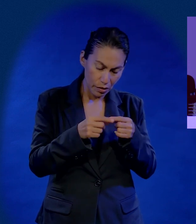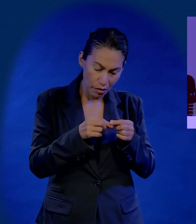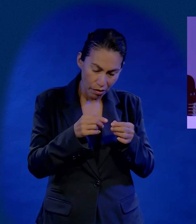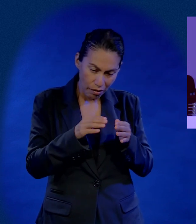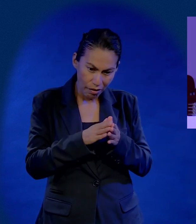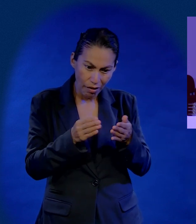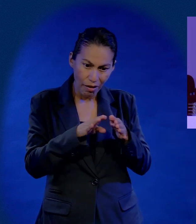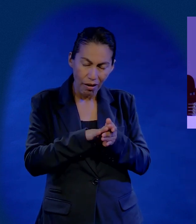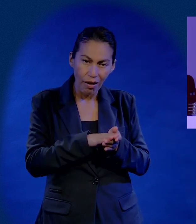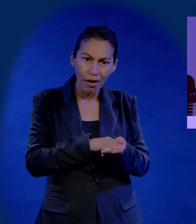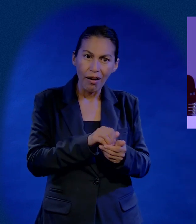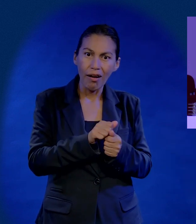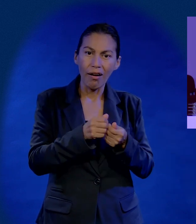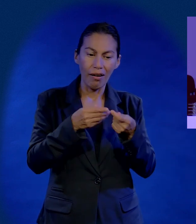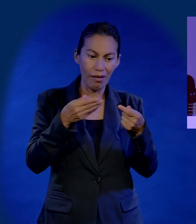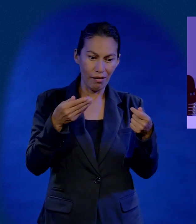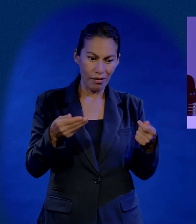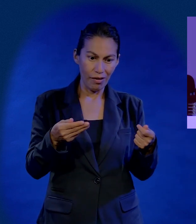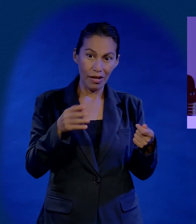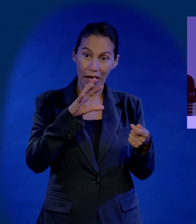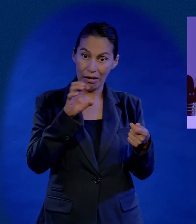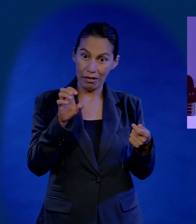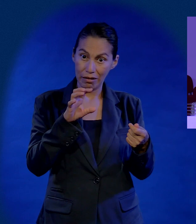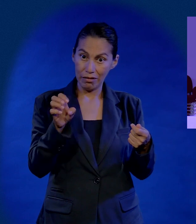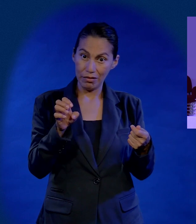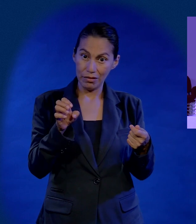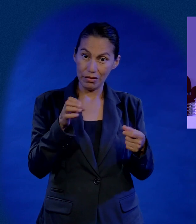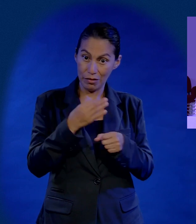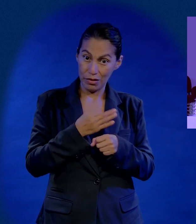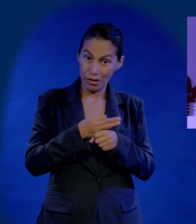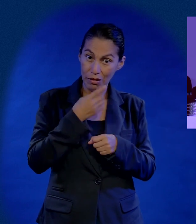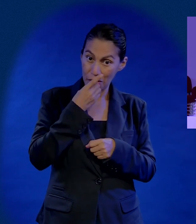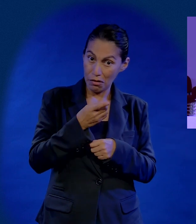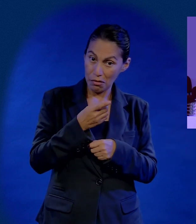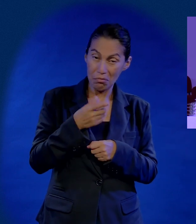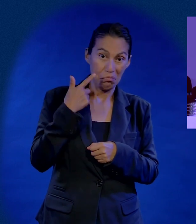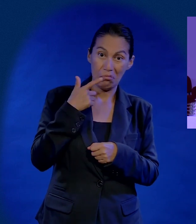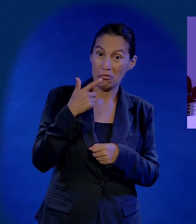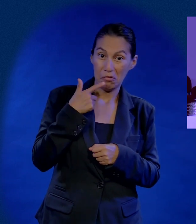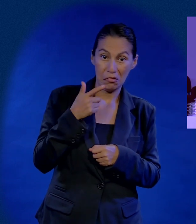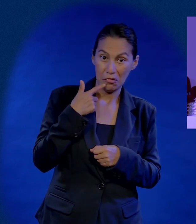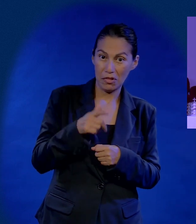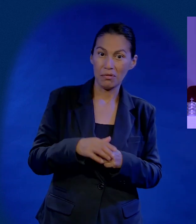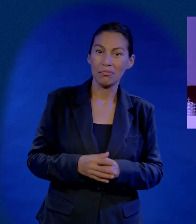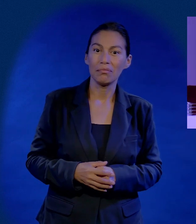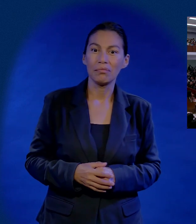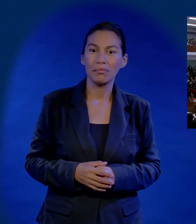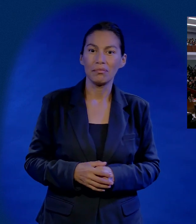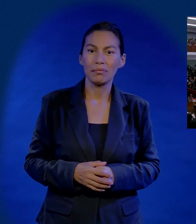así, abría uno de 500 pesos. Yo lo recuerdo, hoy día que le digo que lo haga, no lo quiere hacer.